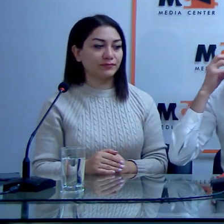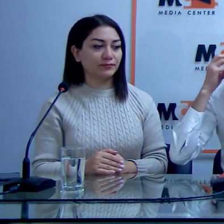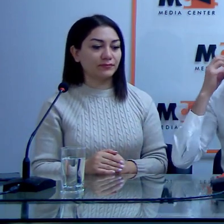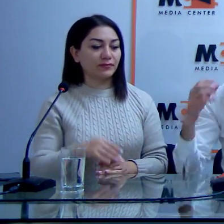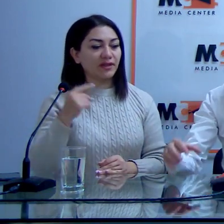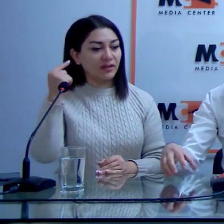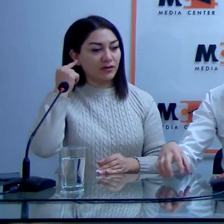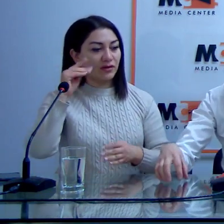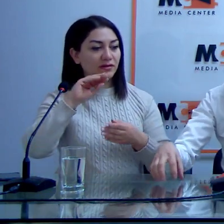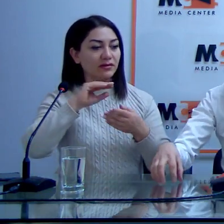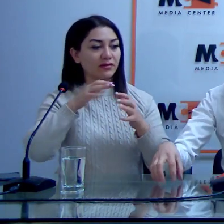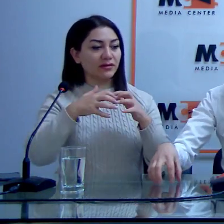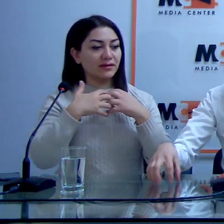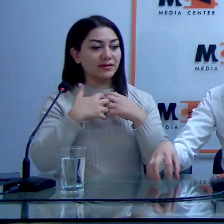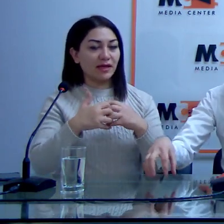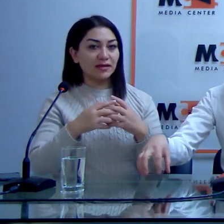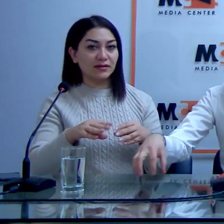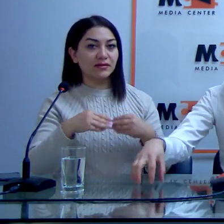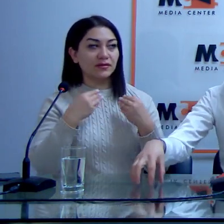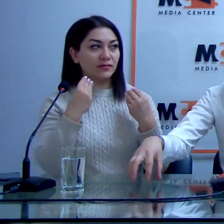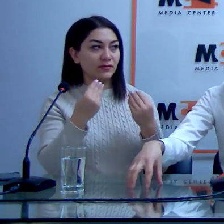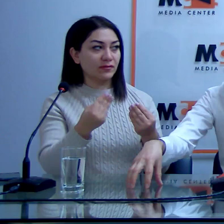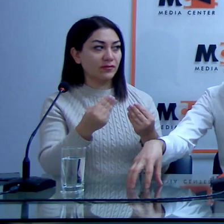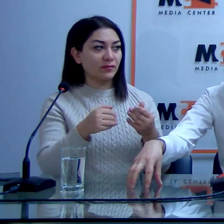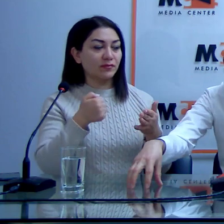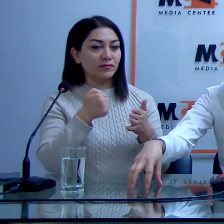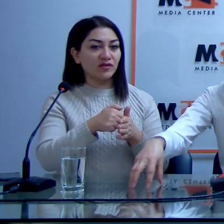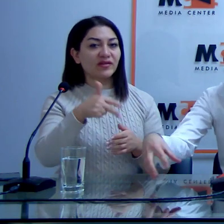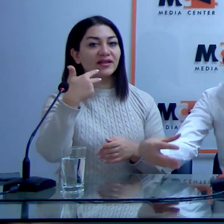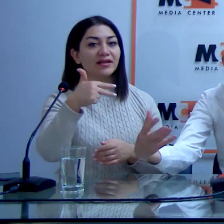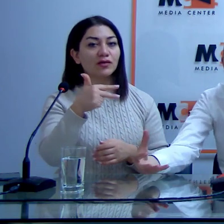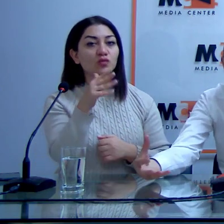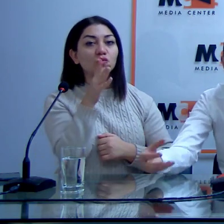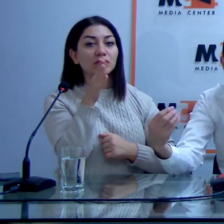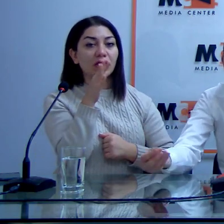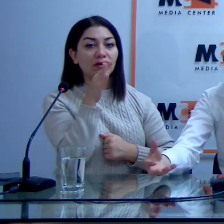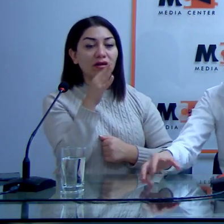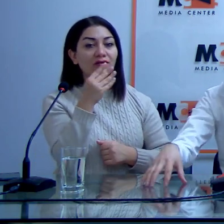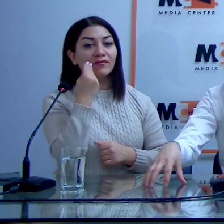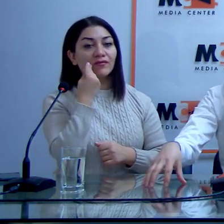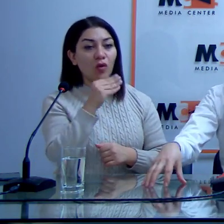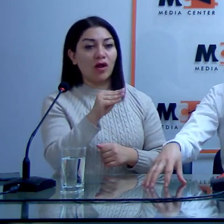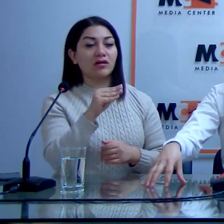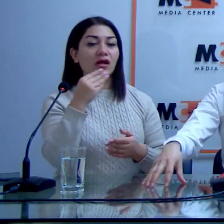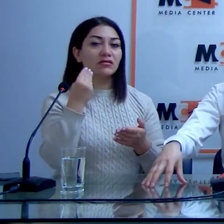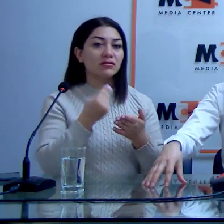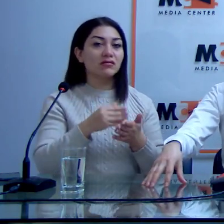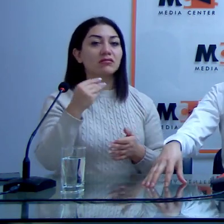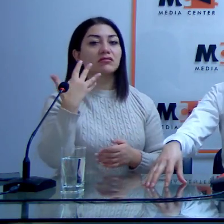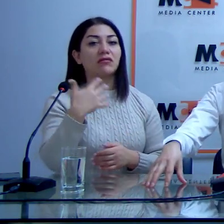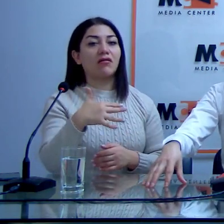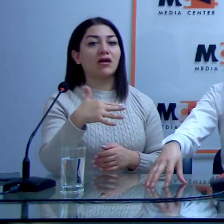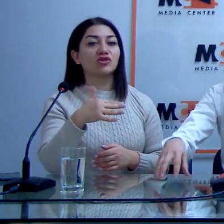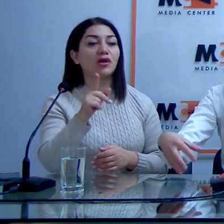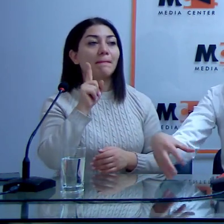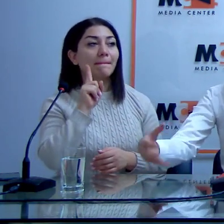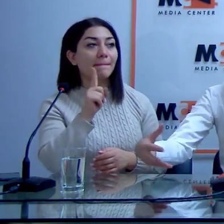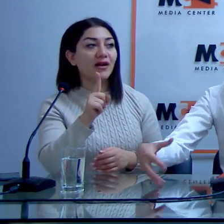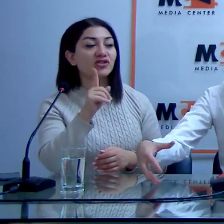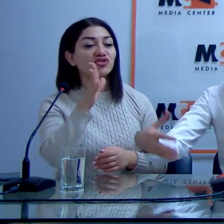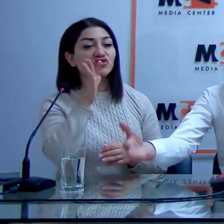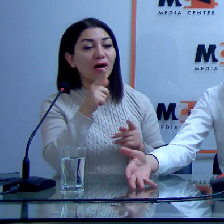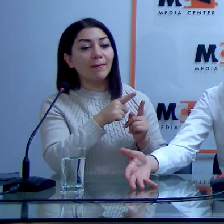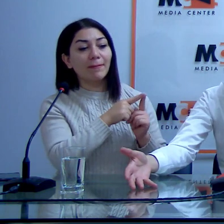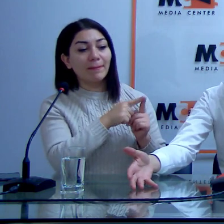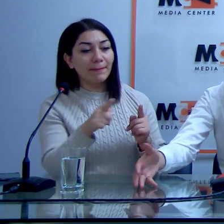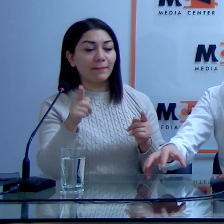Это хакантя анкета на бету бету или тут тайна кан тулака тайкантик пайт чаба да кеше